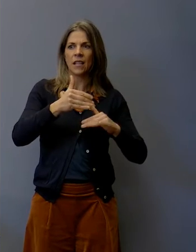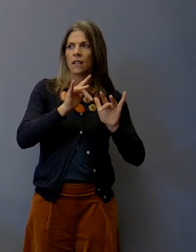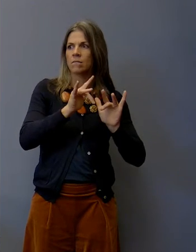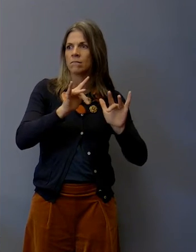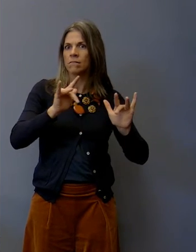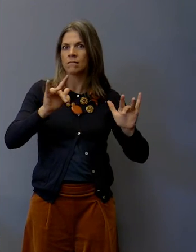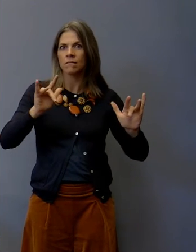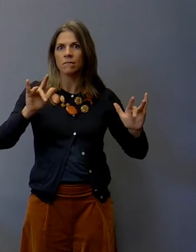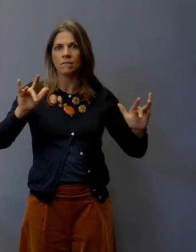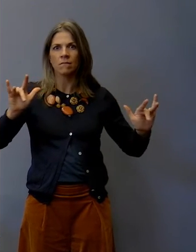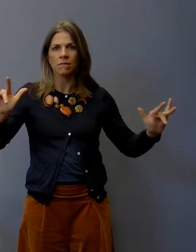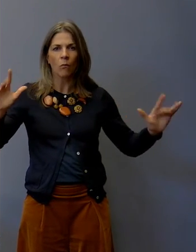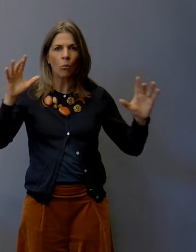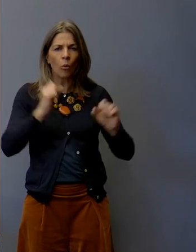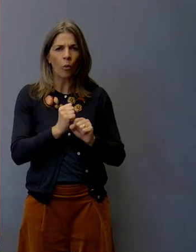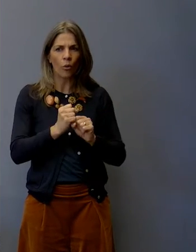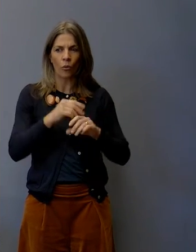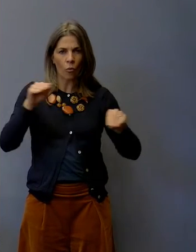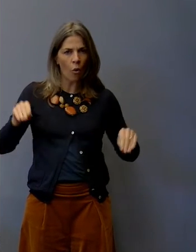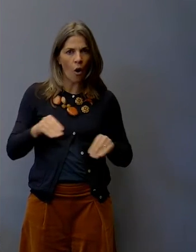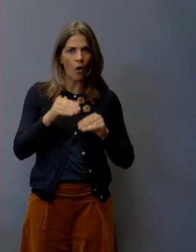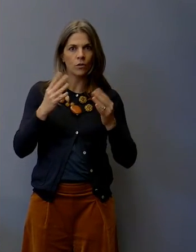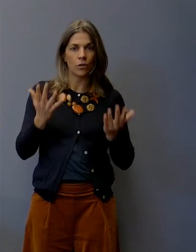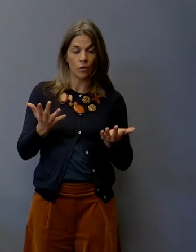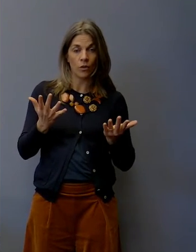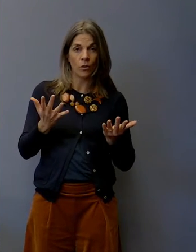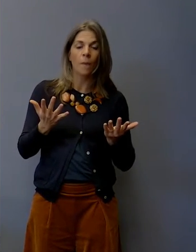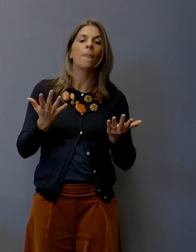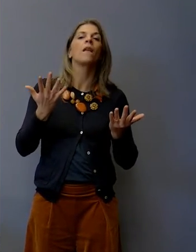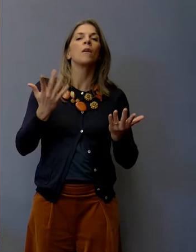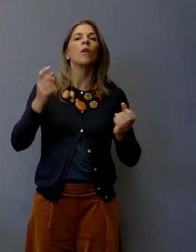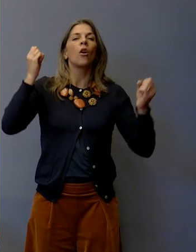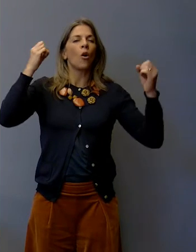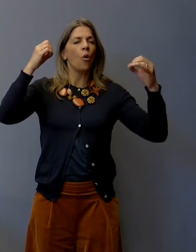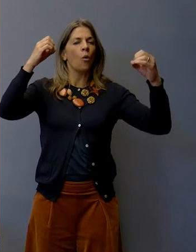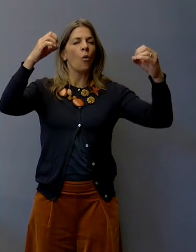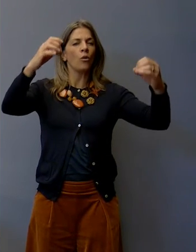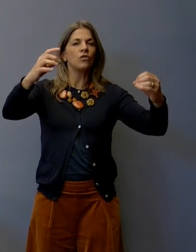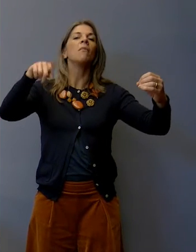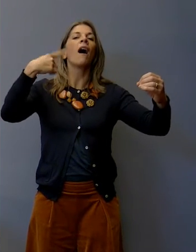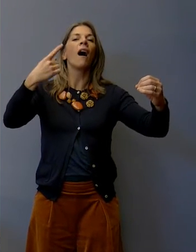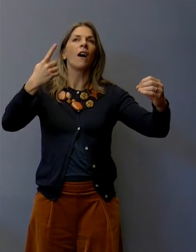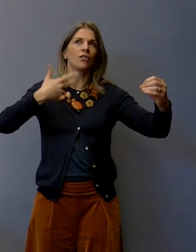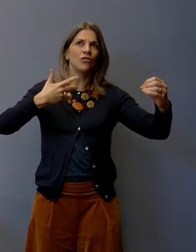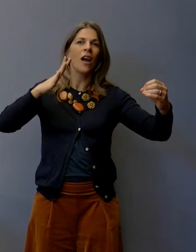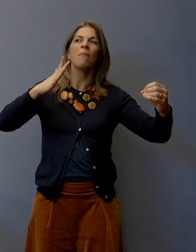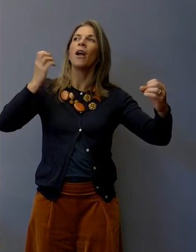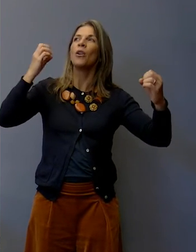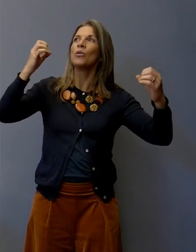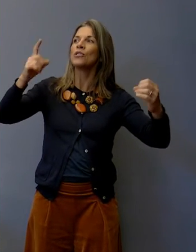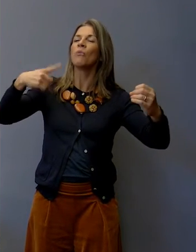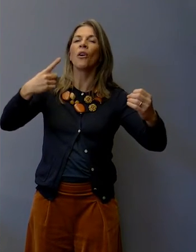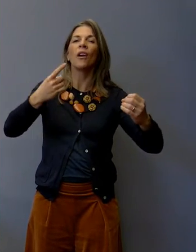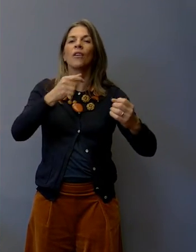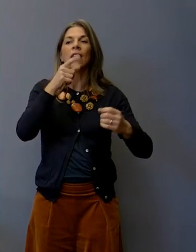luci ma si sa a fine anno tante luci ci aspetteranno noi vogliamo riportare il